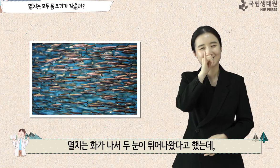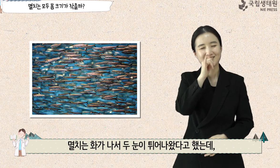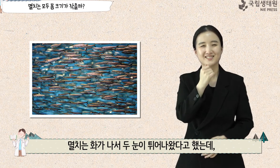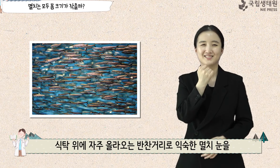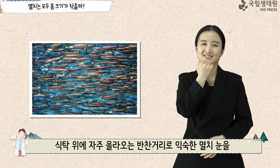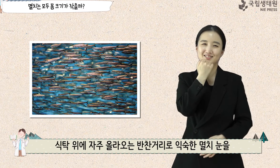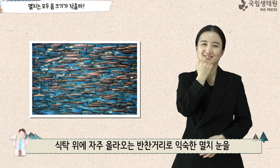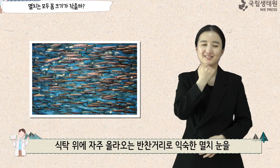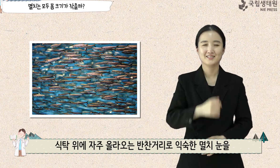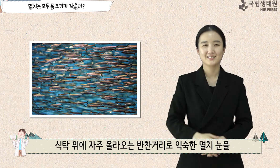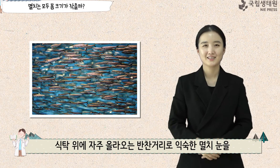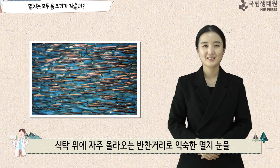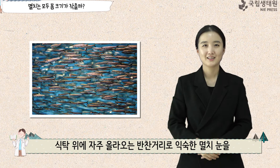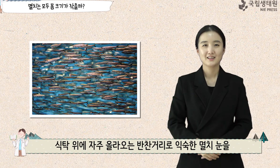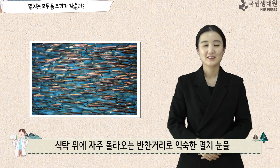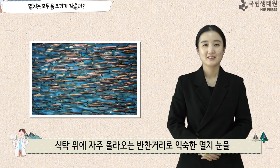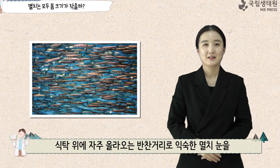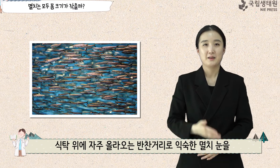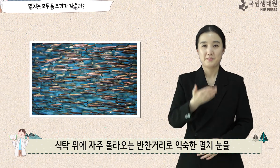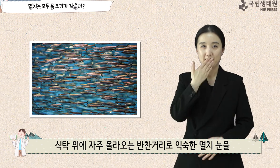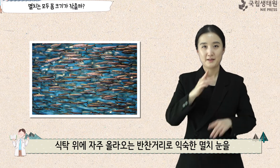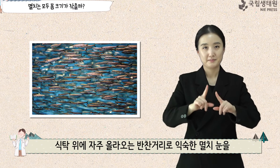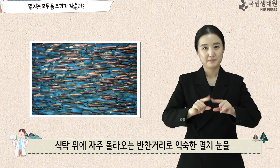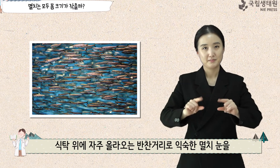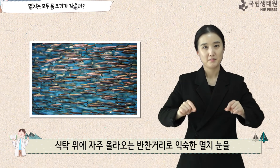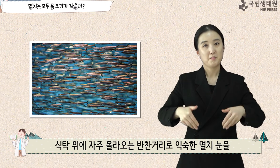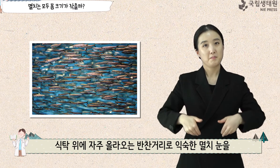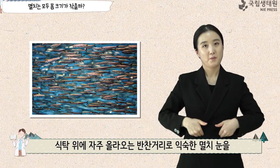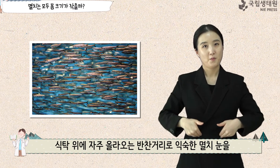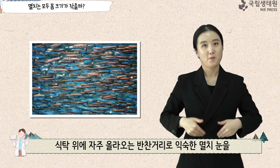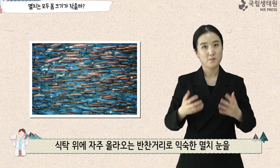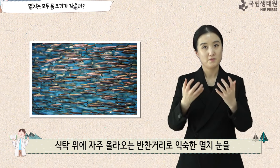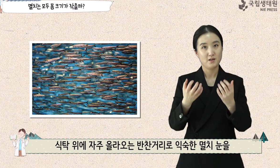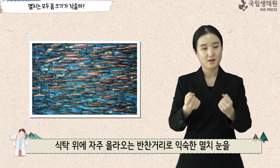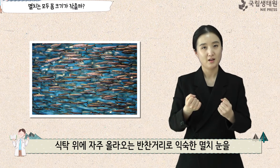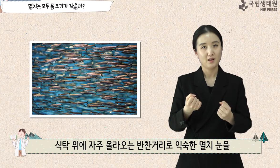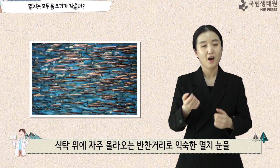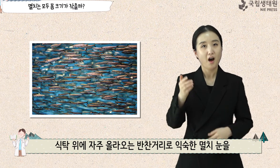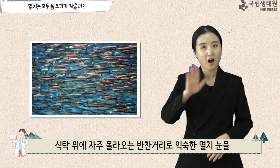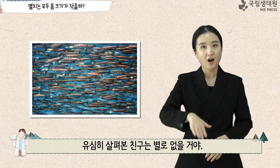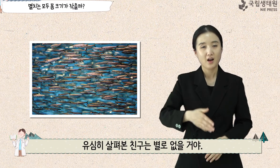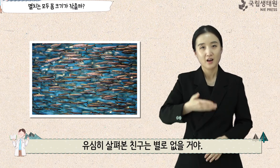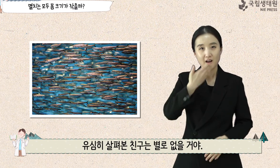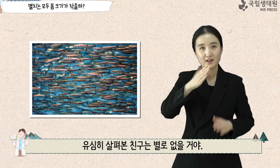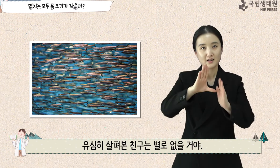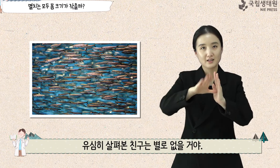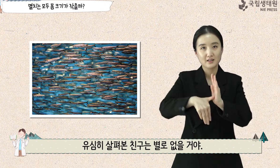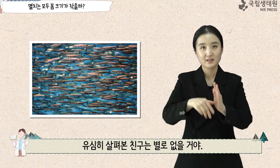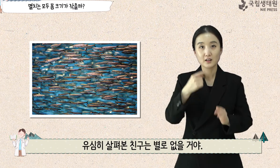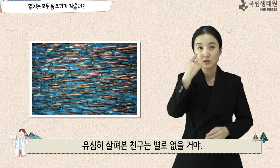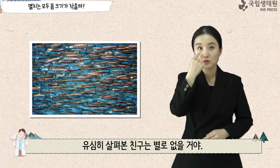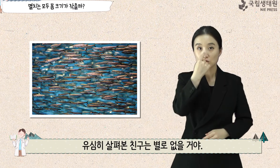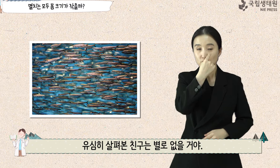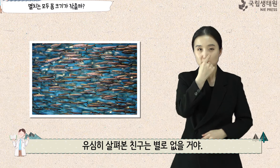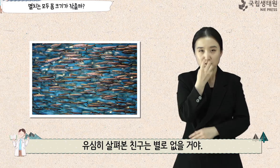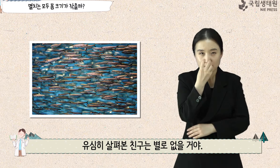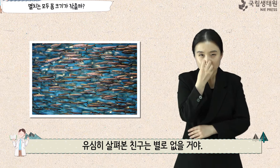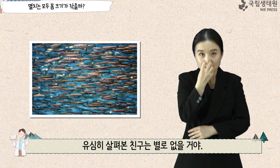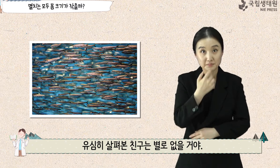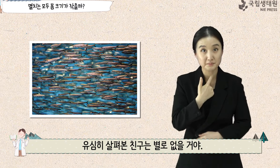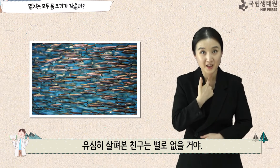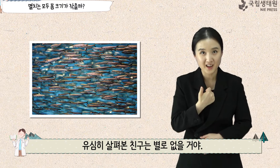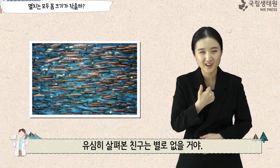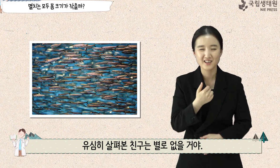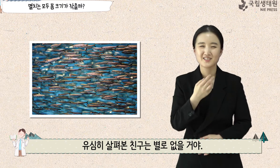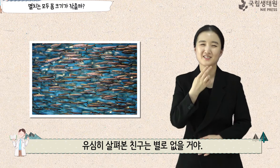식탁 위에 자주 올라오는 반찬거리로 익숙한 멸치 눈을 유심히 살펴본 친구는 별로